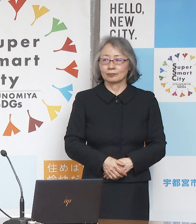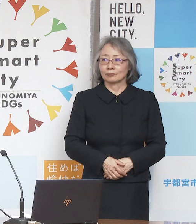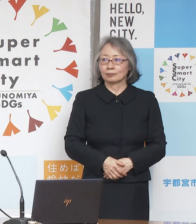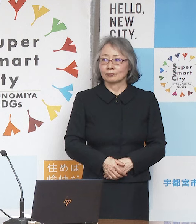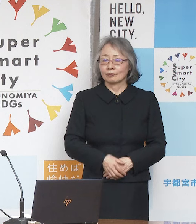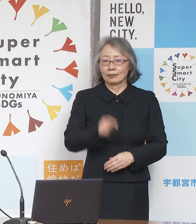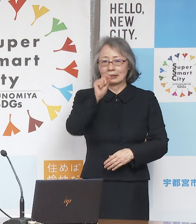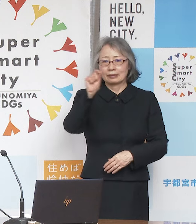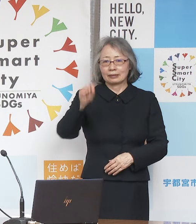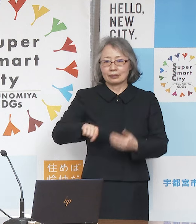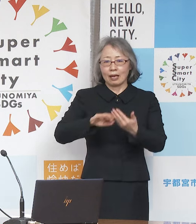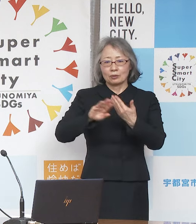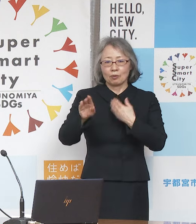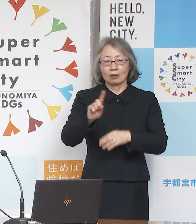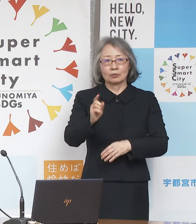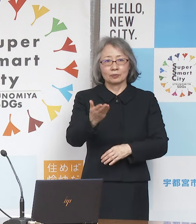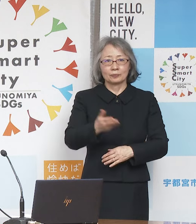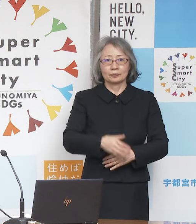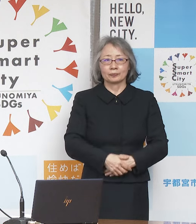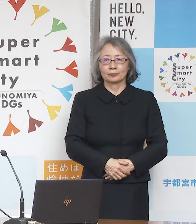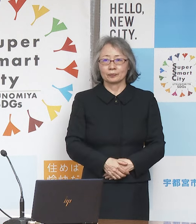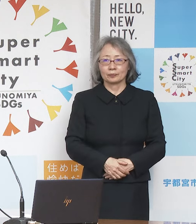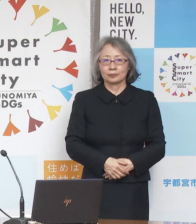ますいかがでしょう